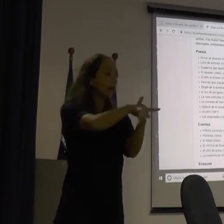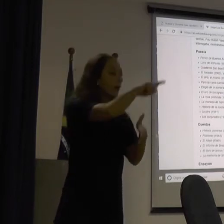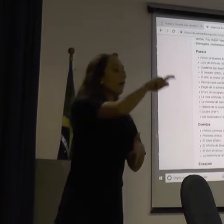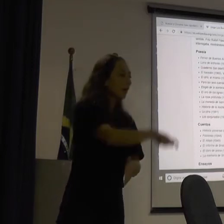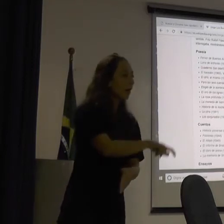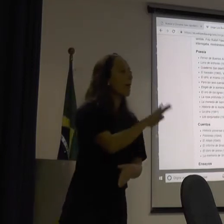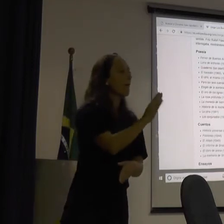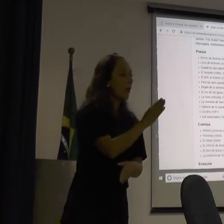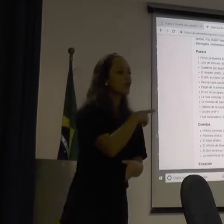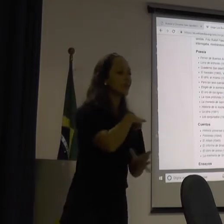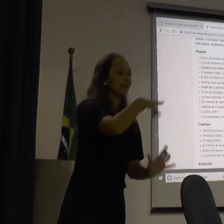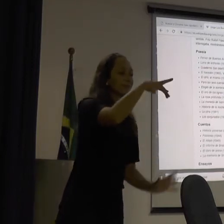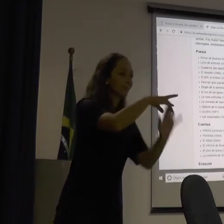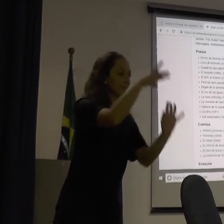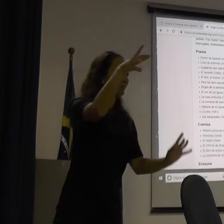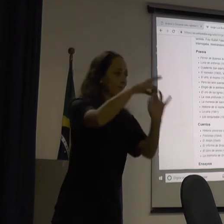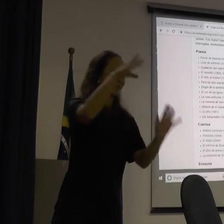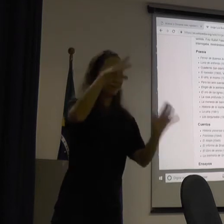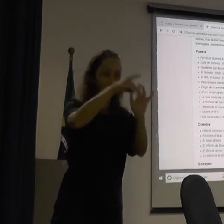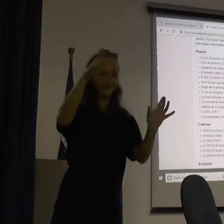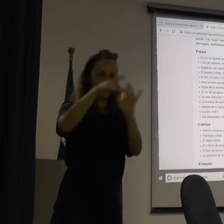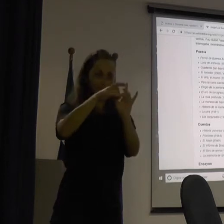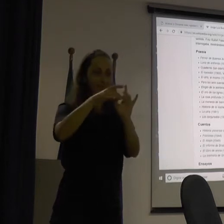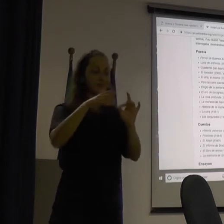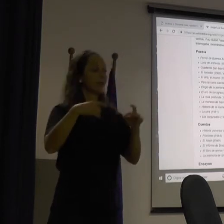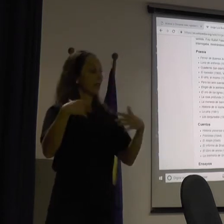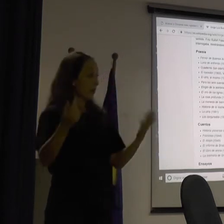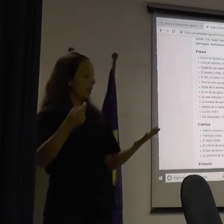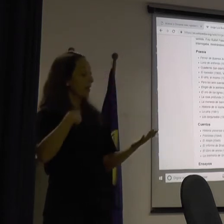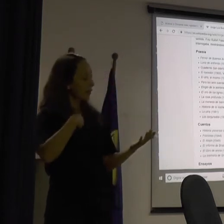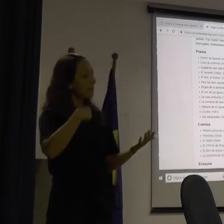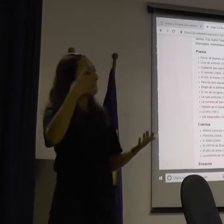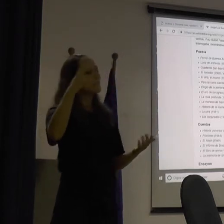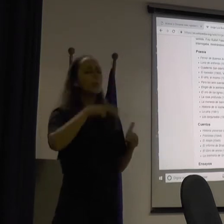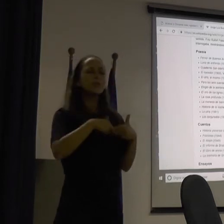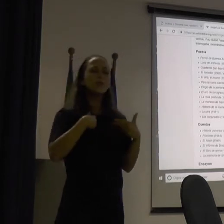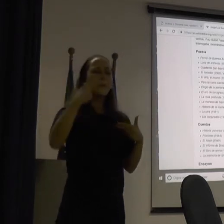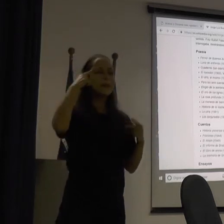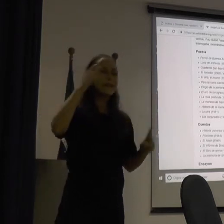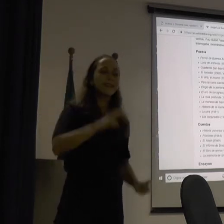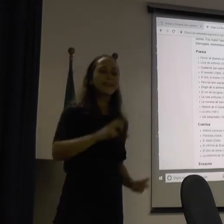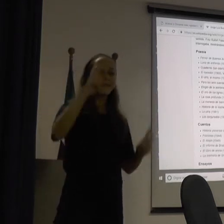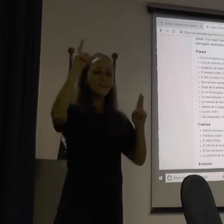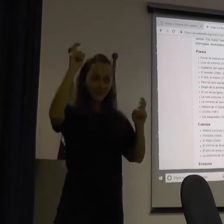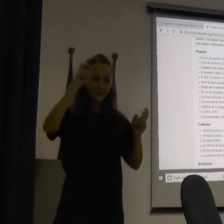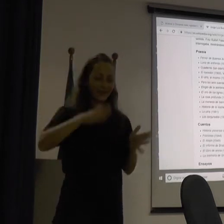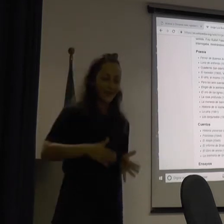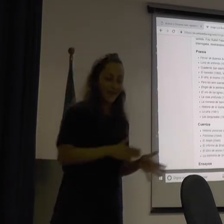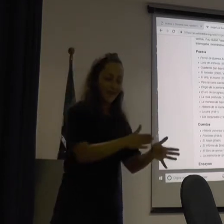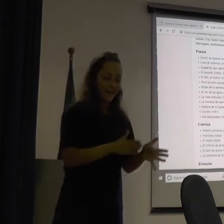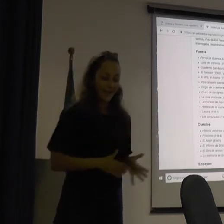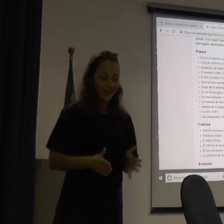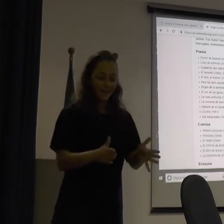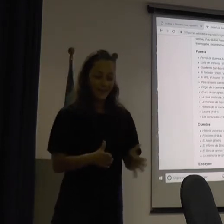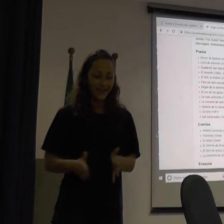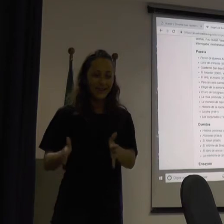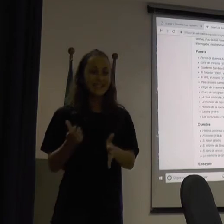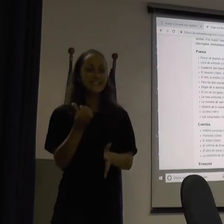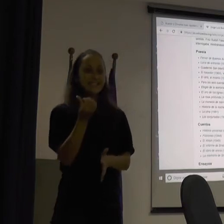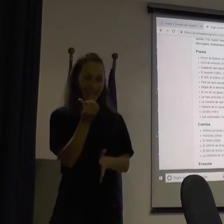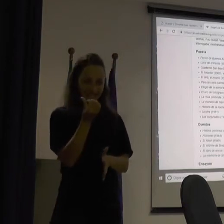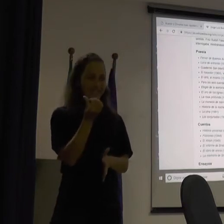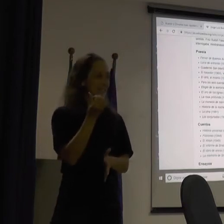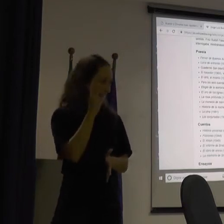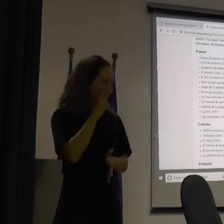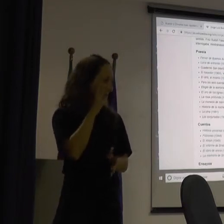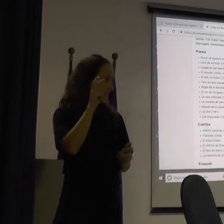algumas partes. E quando eu coloquei esses 6 sendas, eu falei, normalmente seria 6 lições, vou colocar um diferente. E